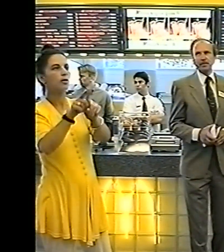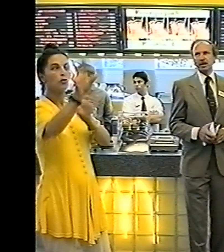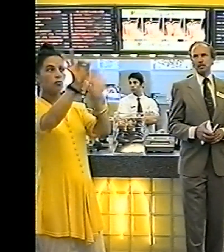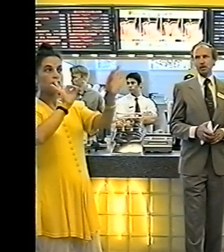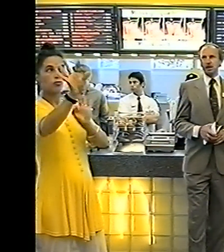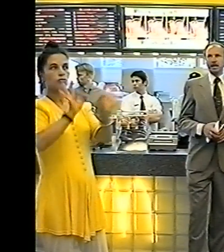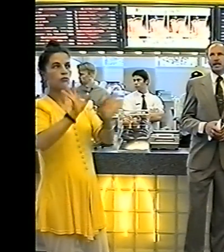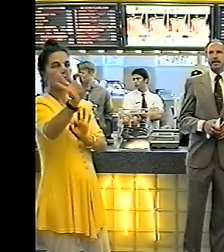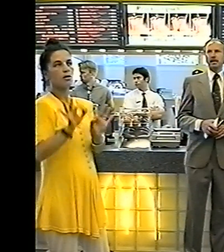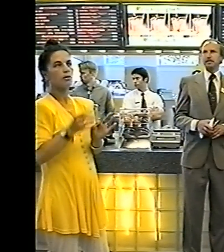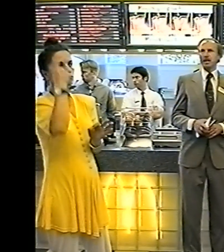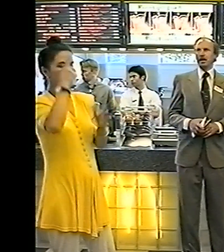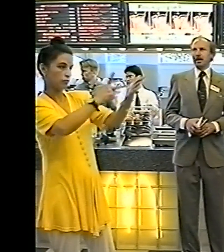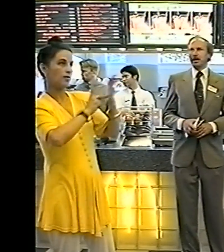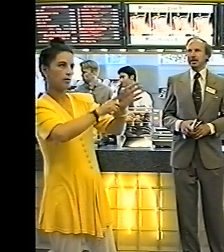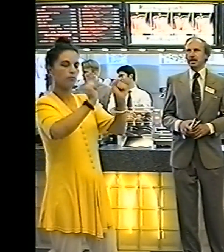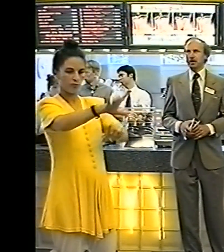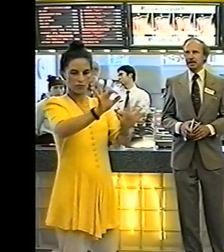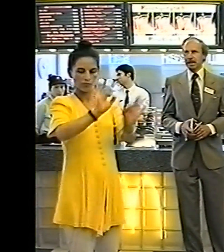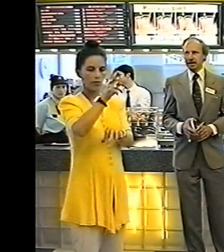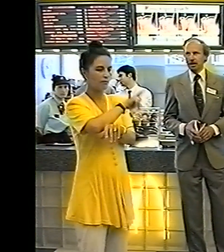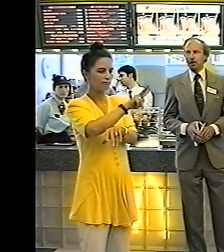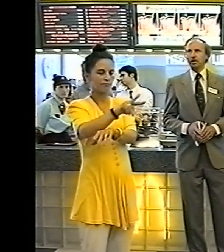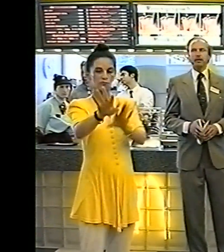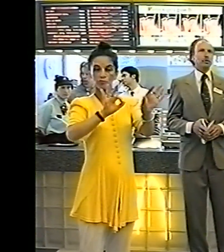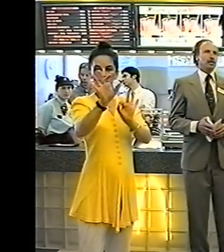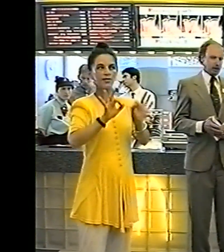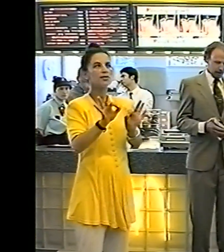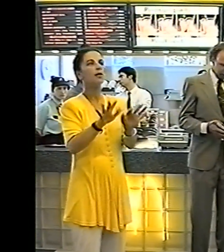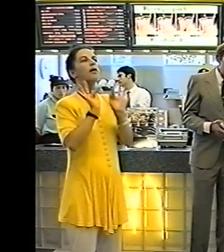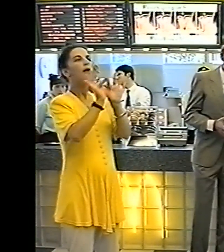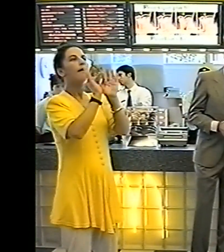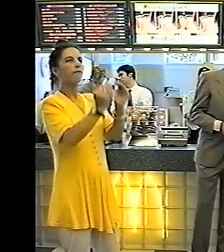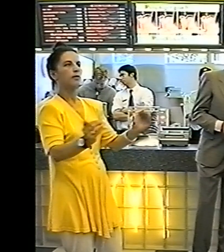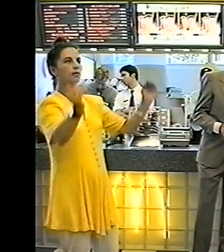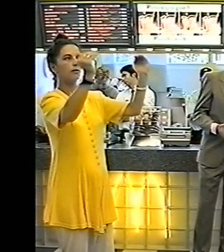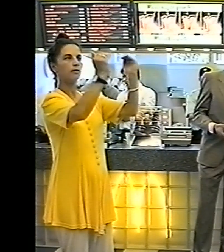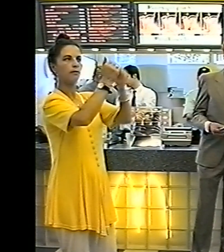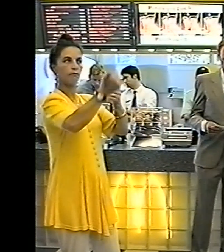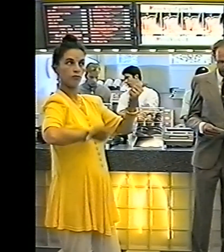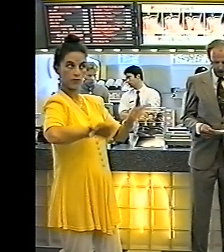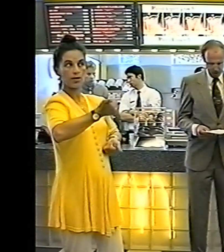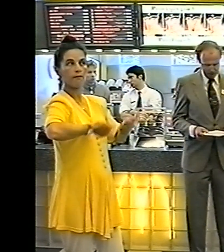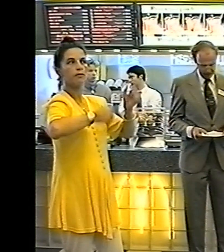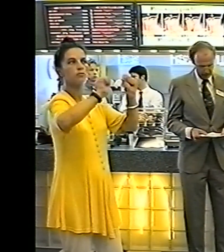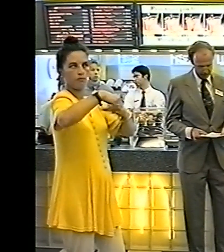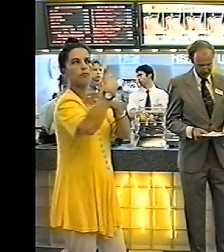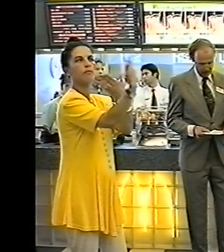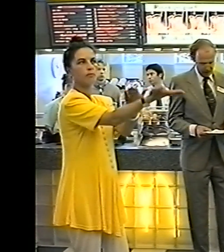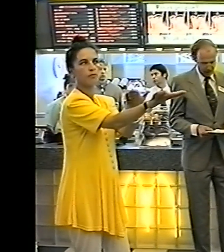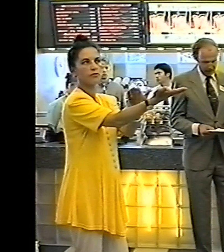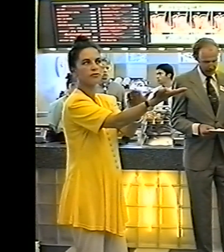choix pour les clients, en ce qui concerne le niveau de service que nous allons